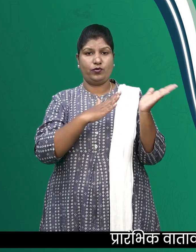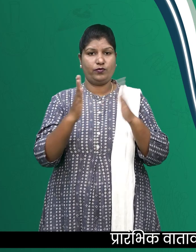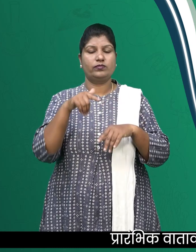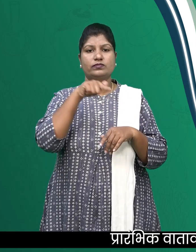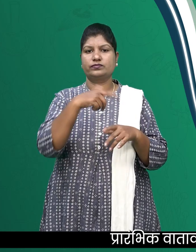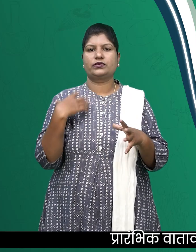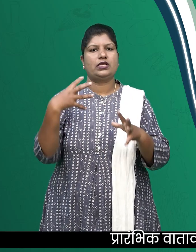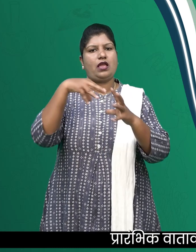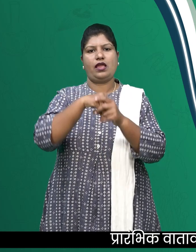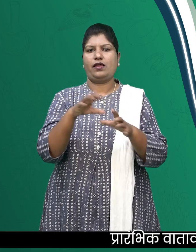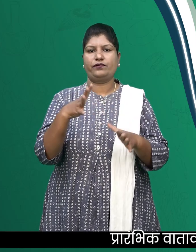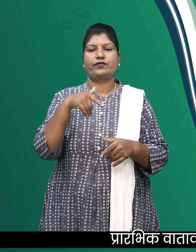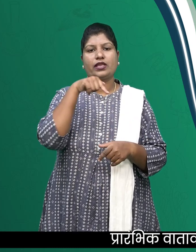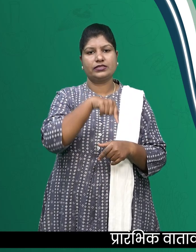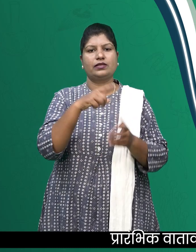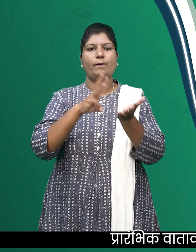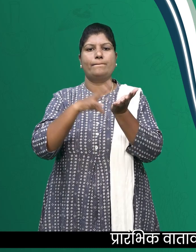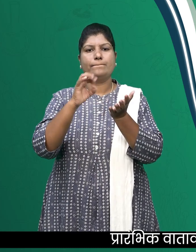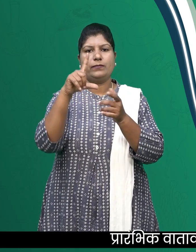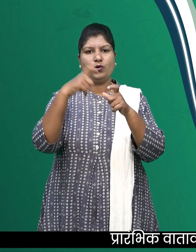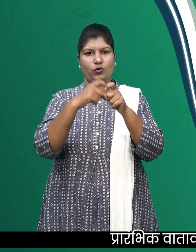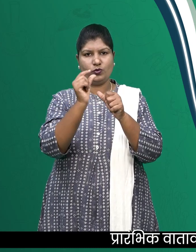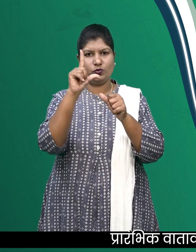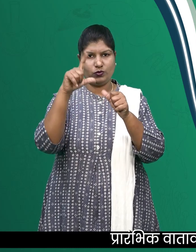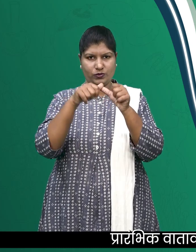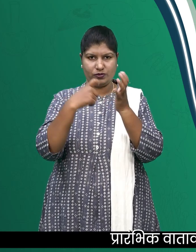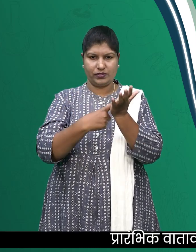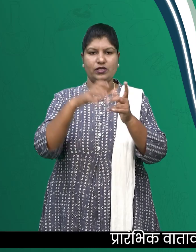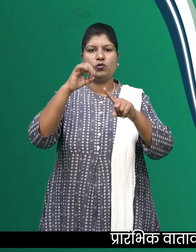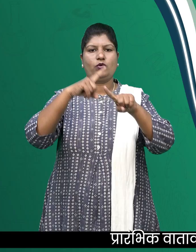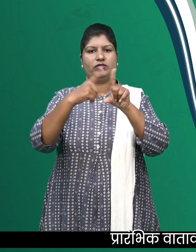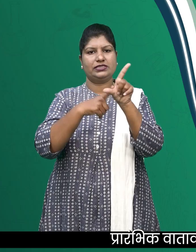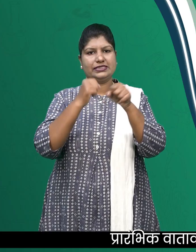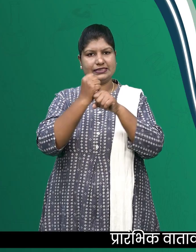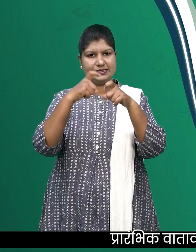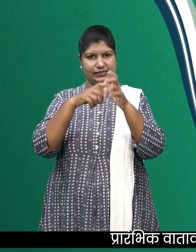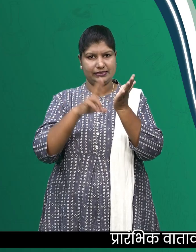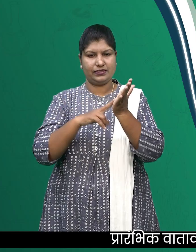प्रारंभिक वातावरण में आणविक ऑक्सीजन नहीं थी।